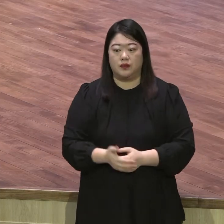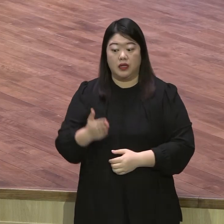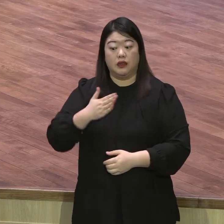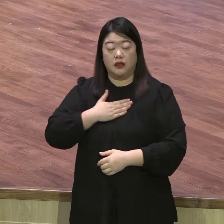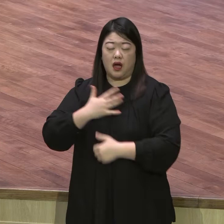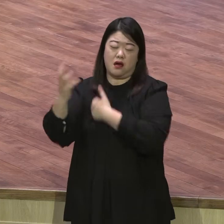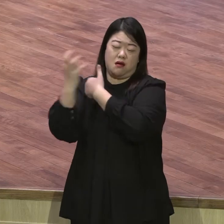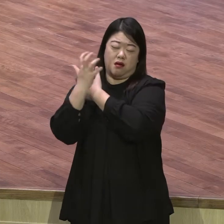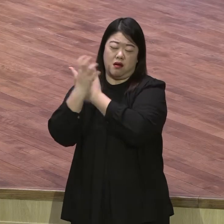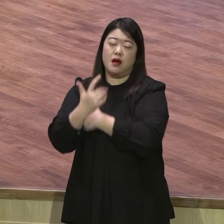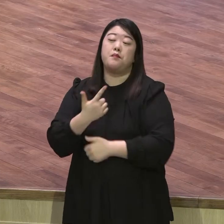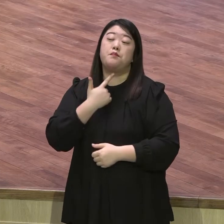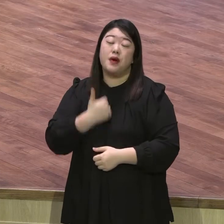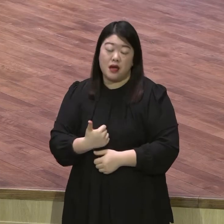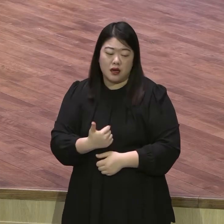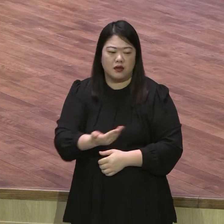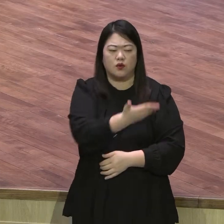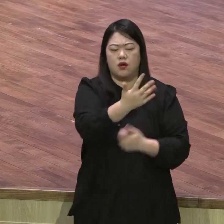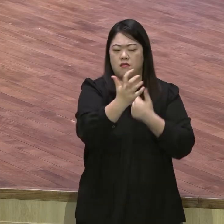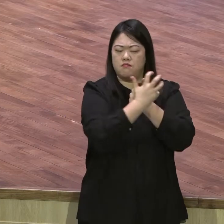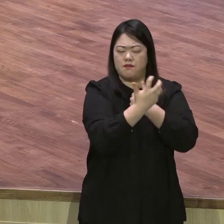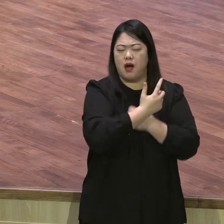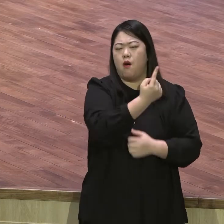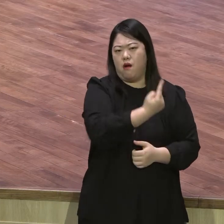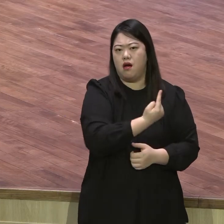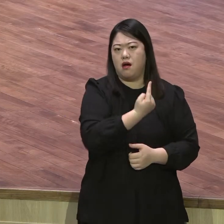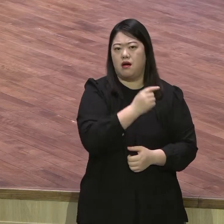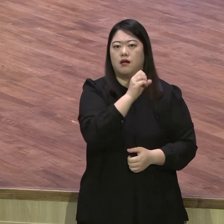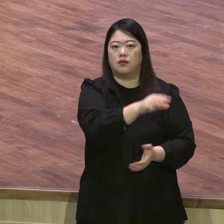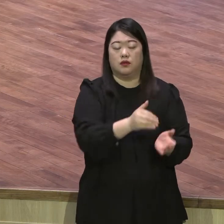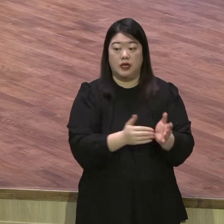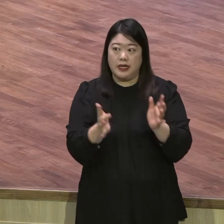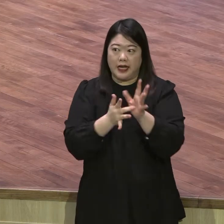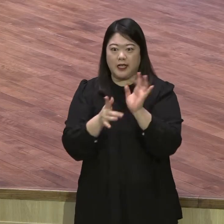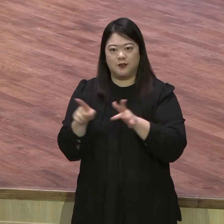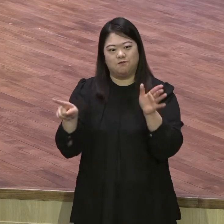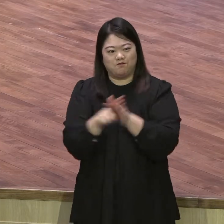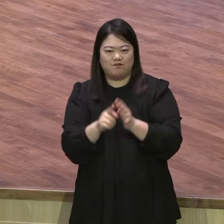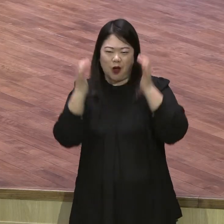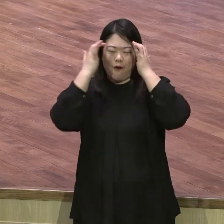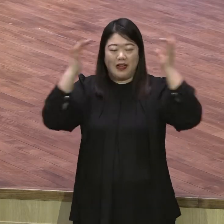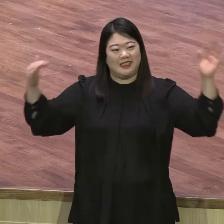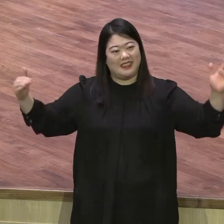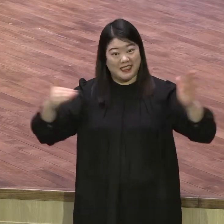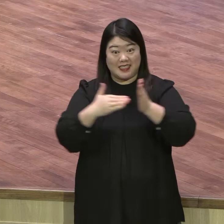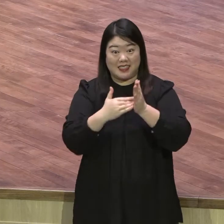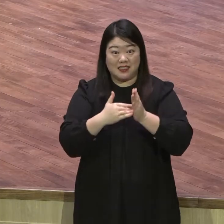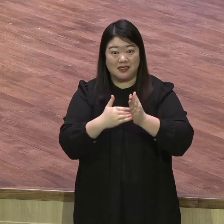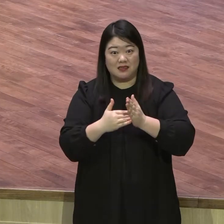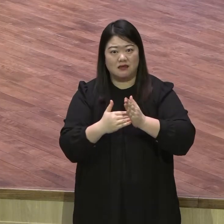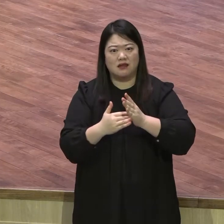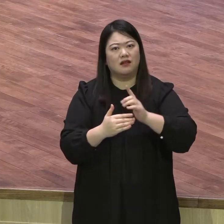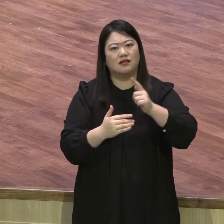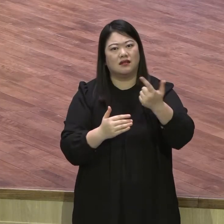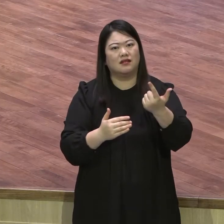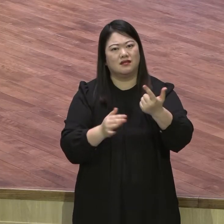자리에 나갈 수도 있다 말이에요. 예수님이라고 좋은 것만 다 있는 게 아니에요.